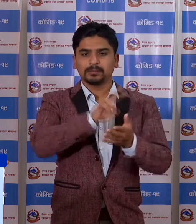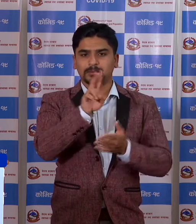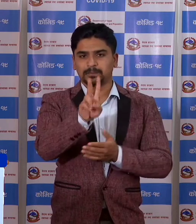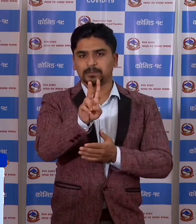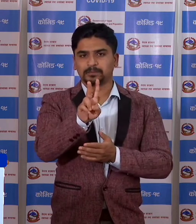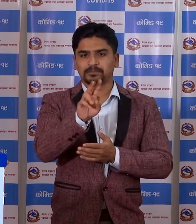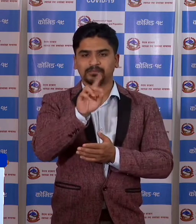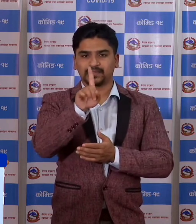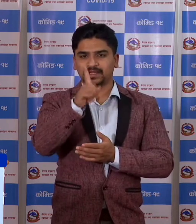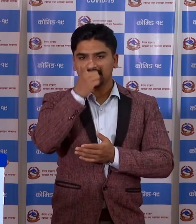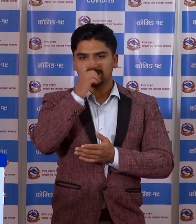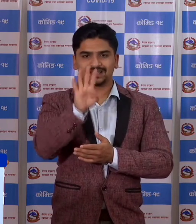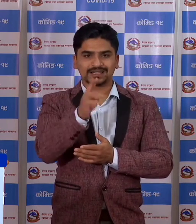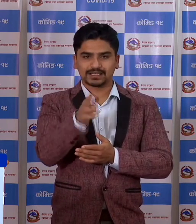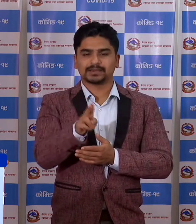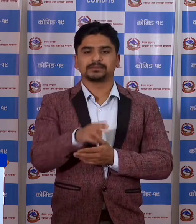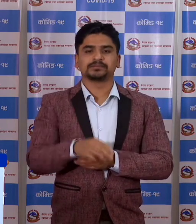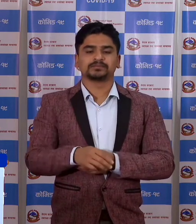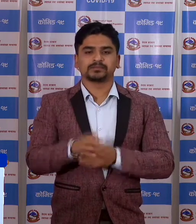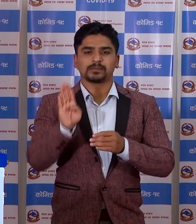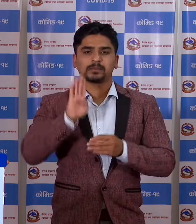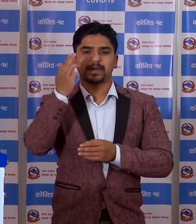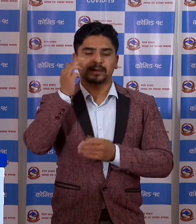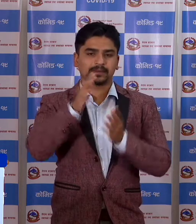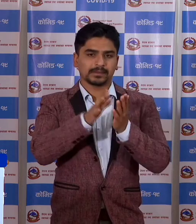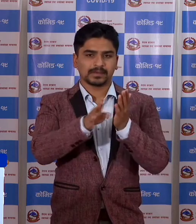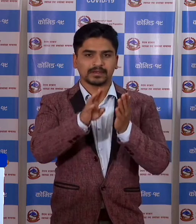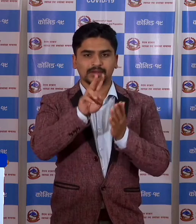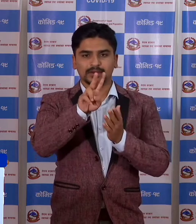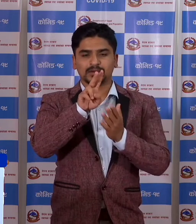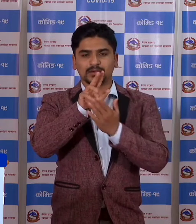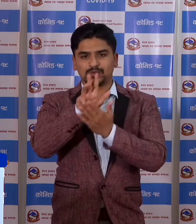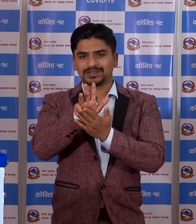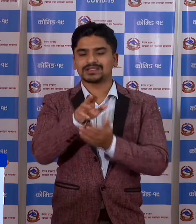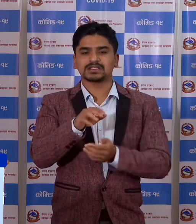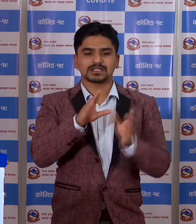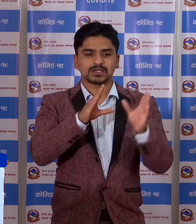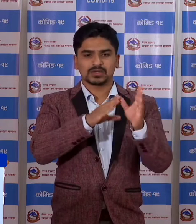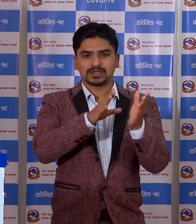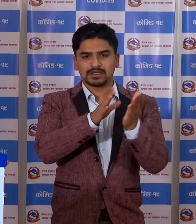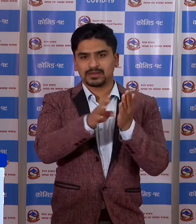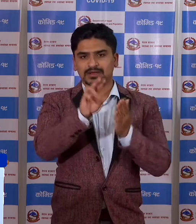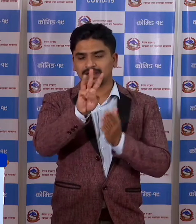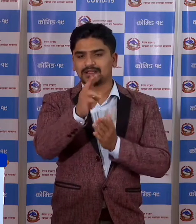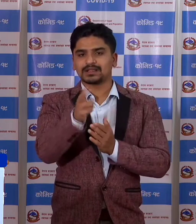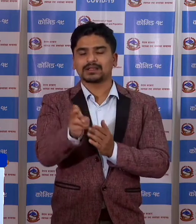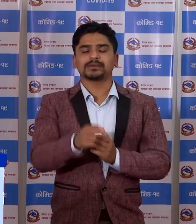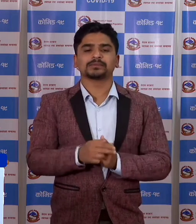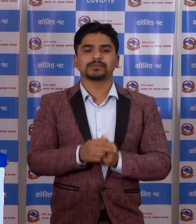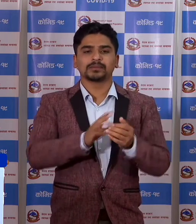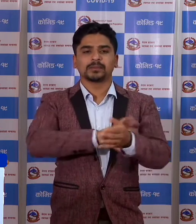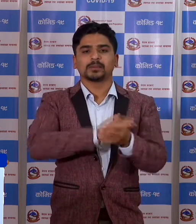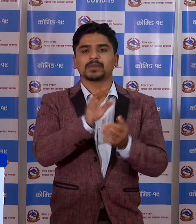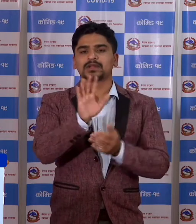नम्बर 2 104 जना, बागमती प्रदेशबाट 29 जना, गण्डकी प्रदेशबाट 3 जना,